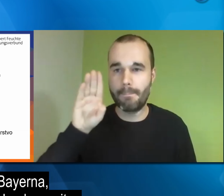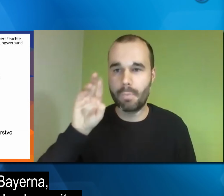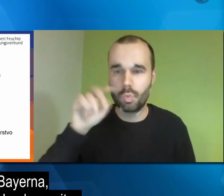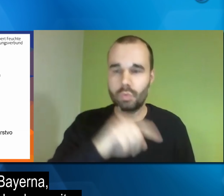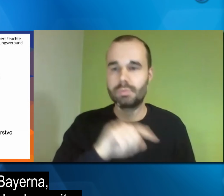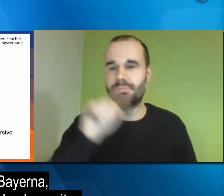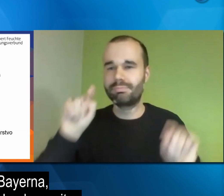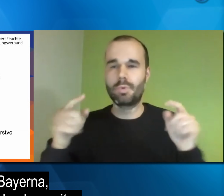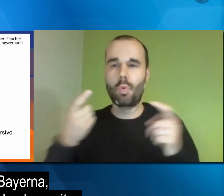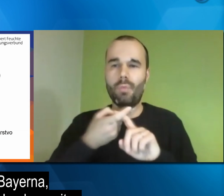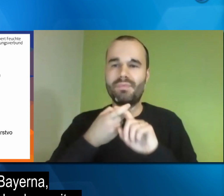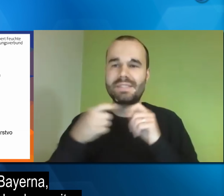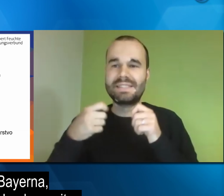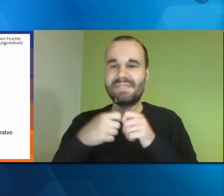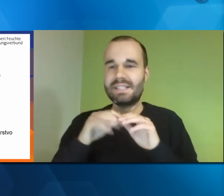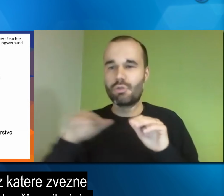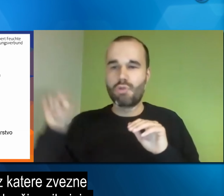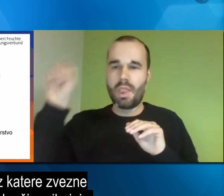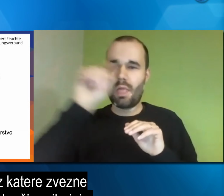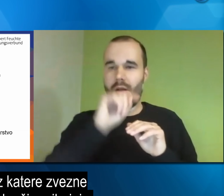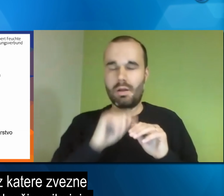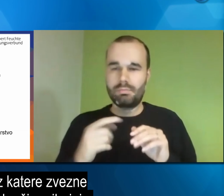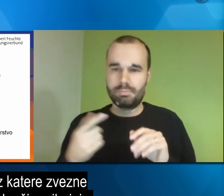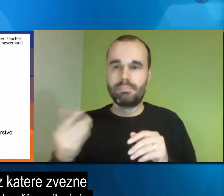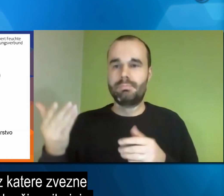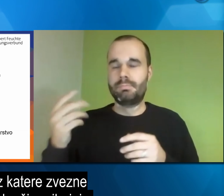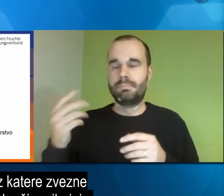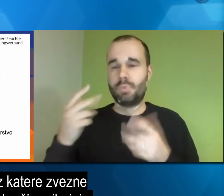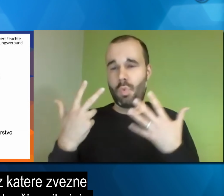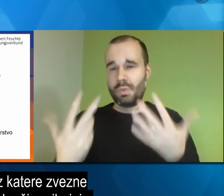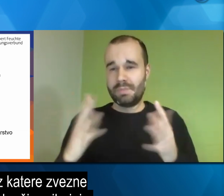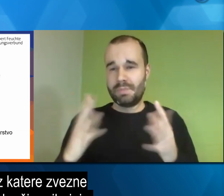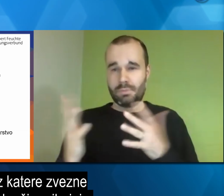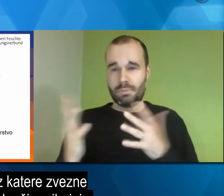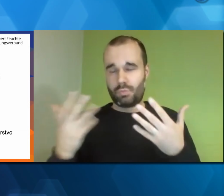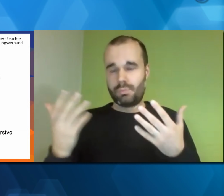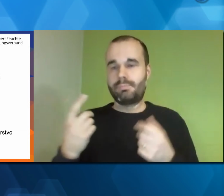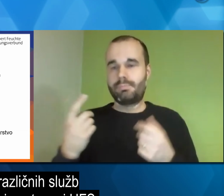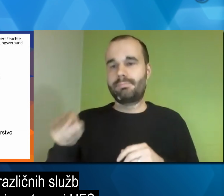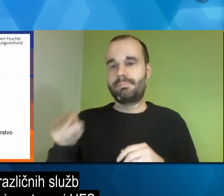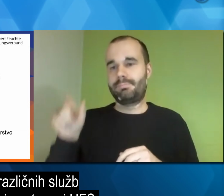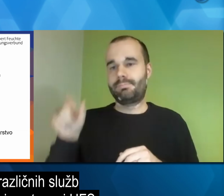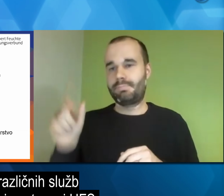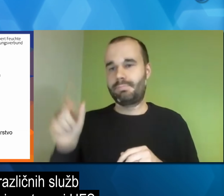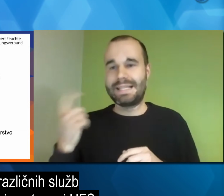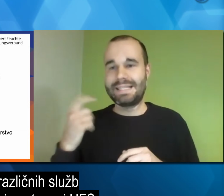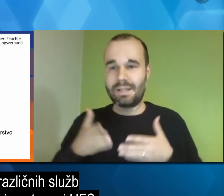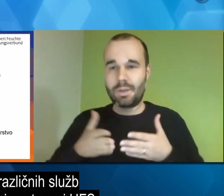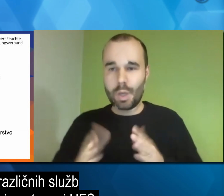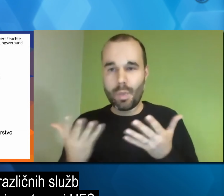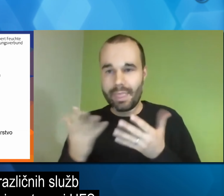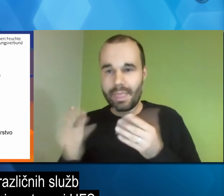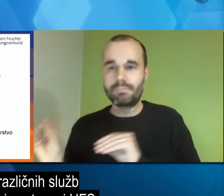Hamburga in tako naprej. Torej odvisno iz katere zvezne dežele in okrožja prihajajo in teh